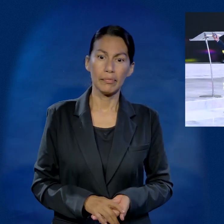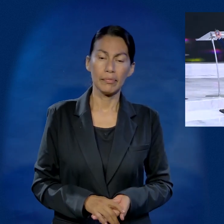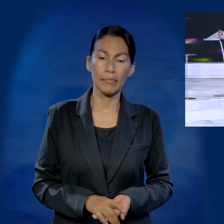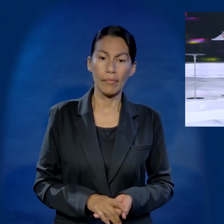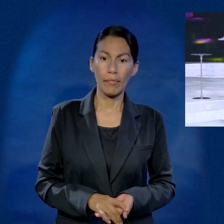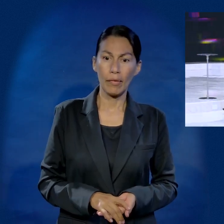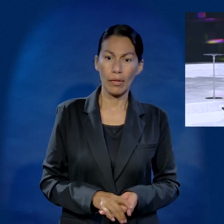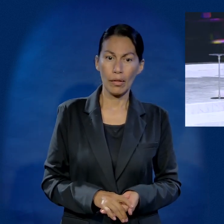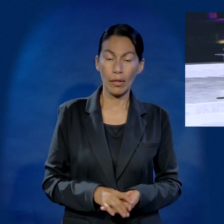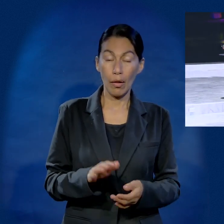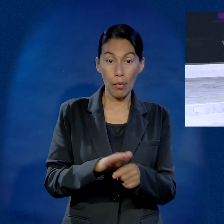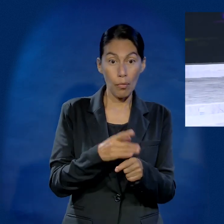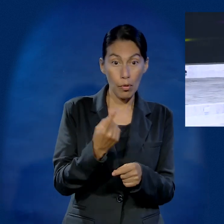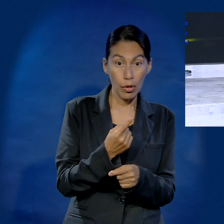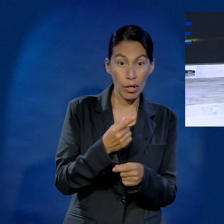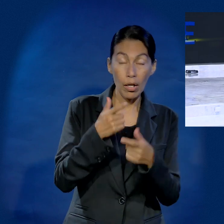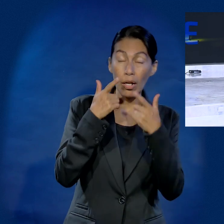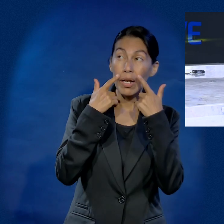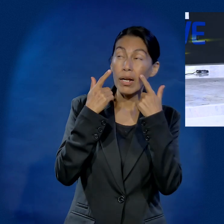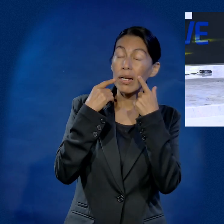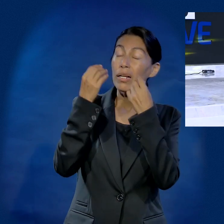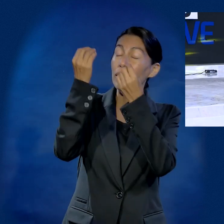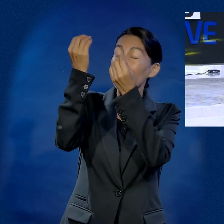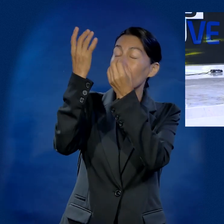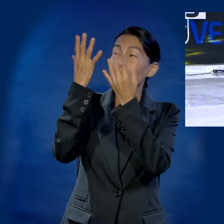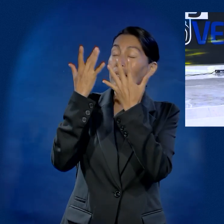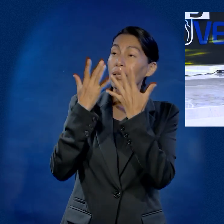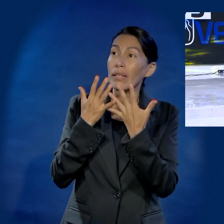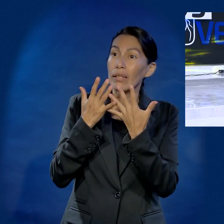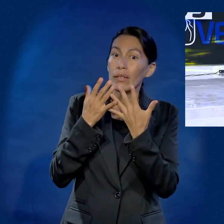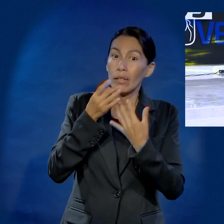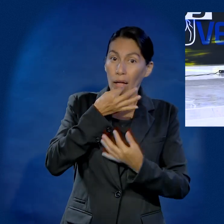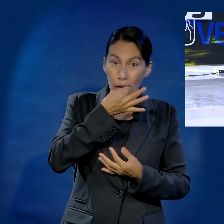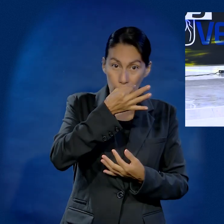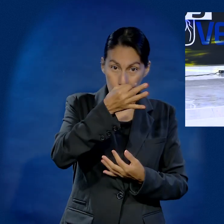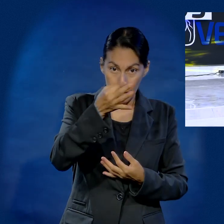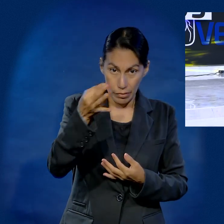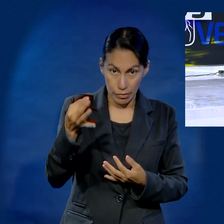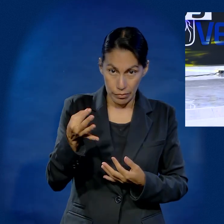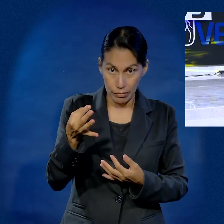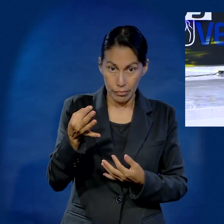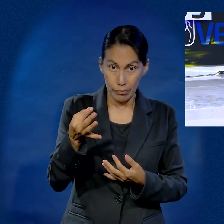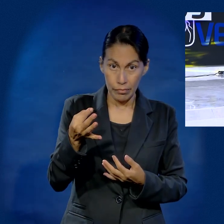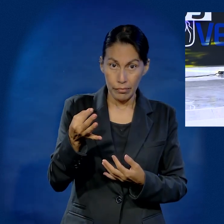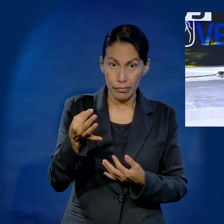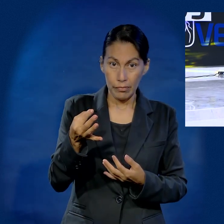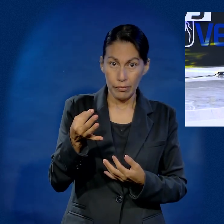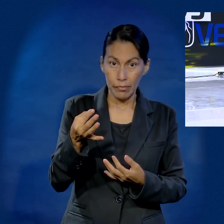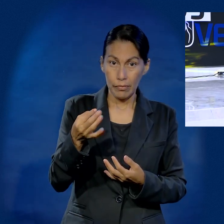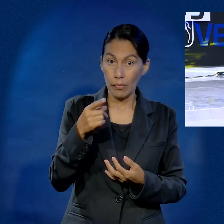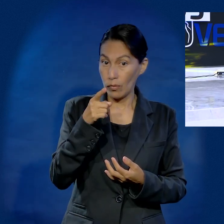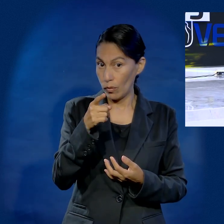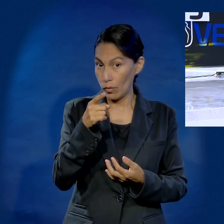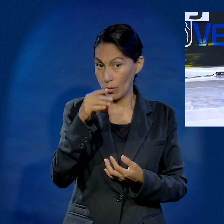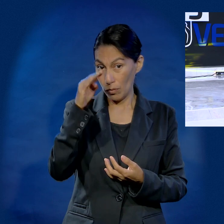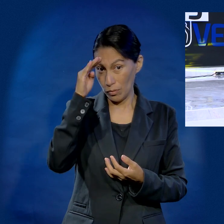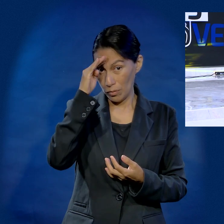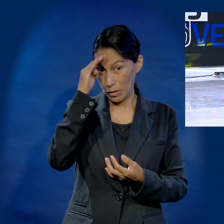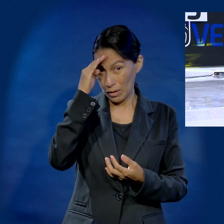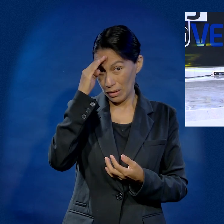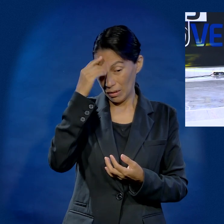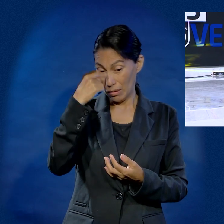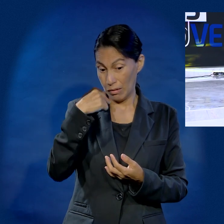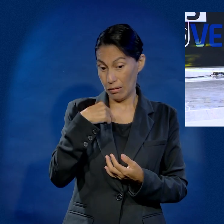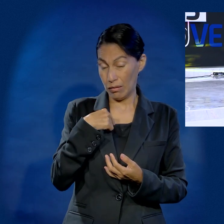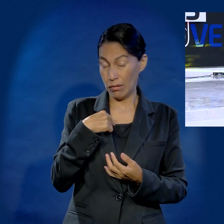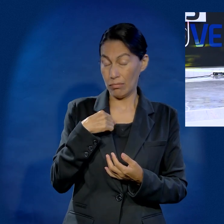mira lo que dice la Escritura. Porque en virtud de la gracia que me ha sido dada, digo a cada uno de ustedes, póngala para ustedes, señorita,